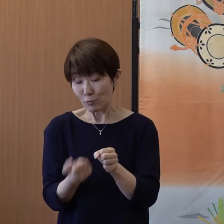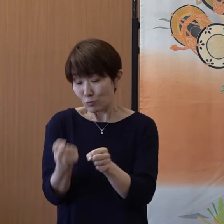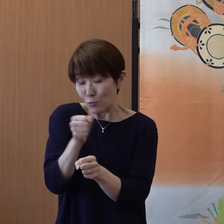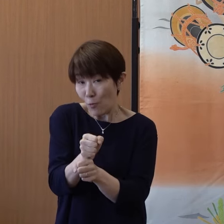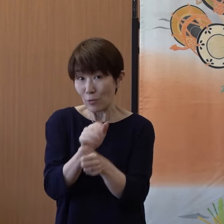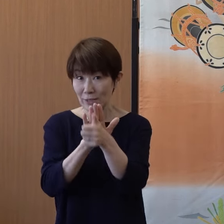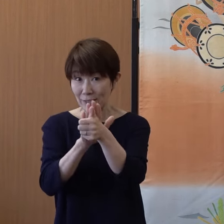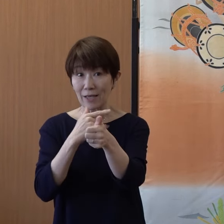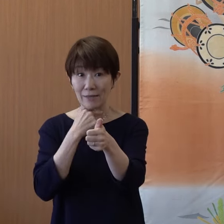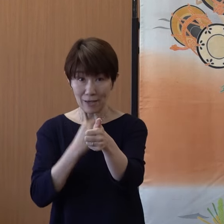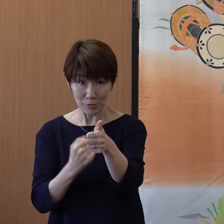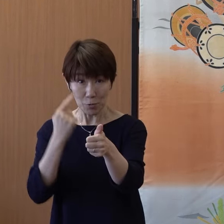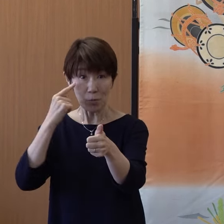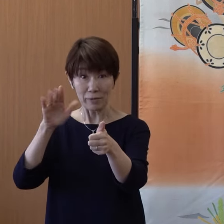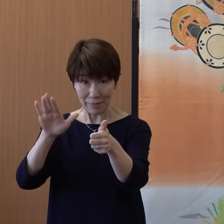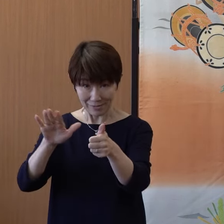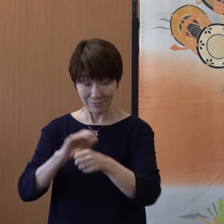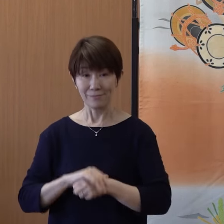ります。